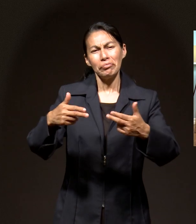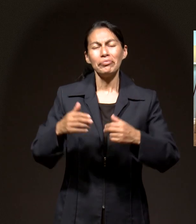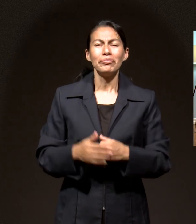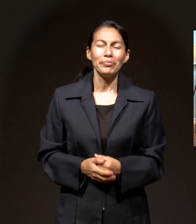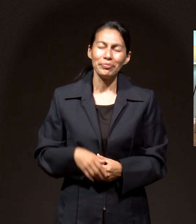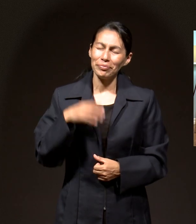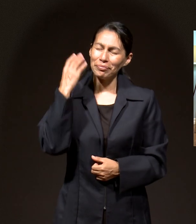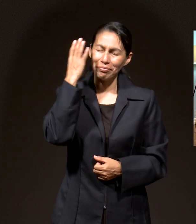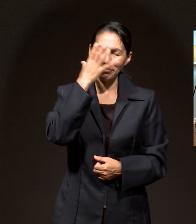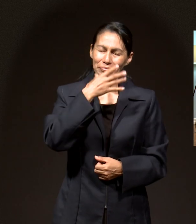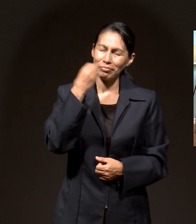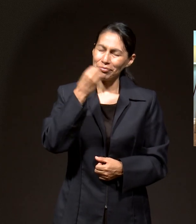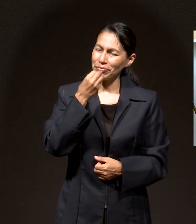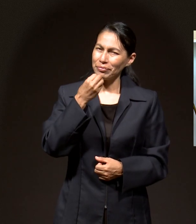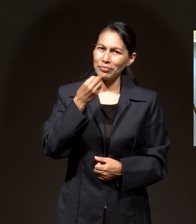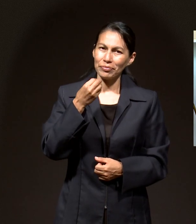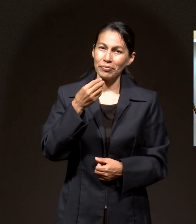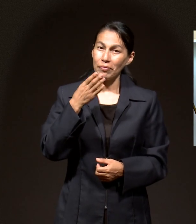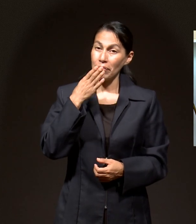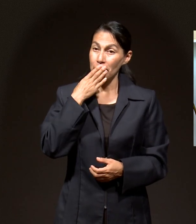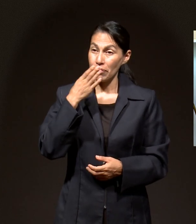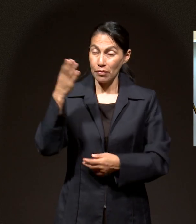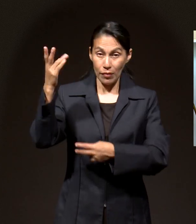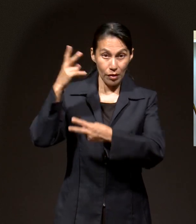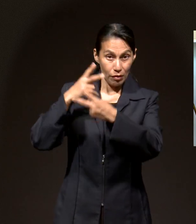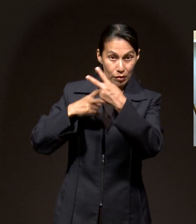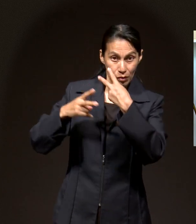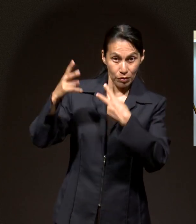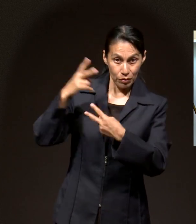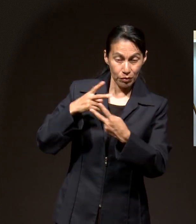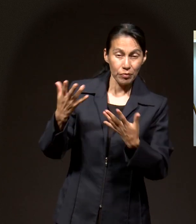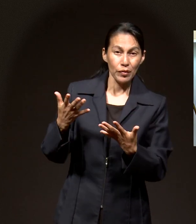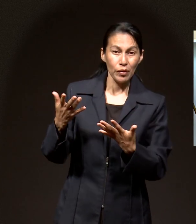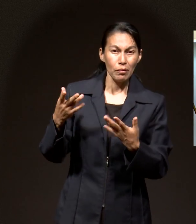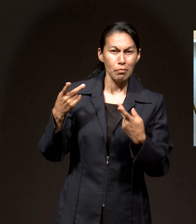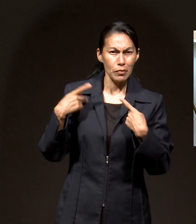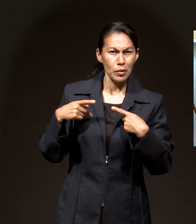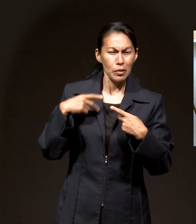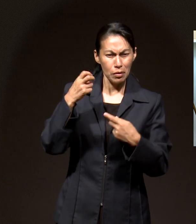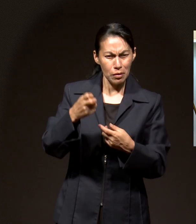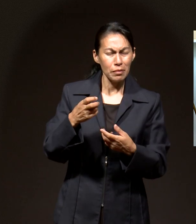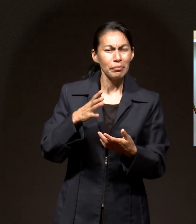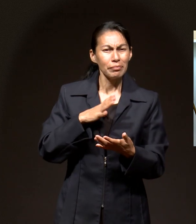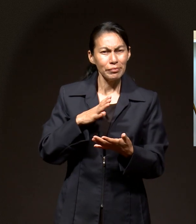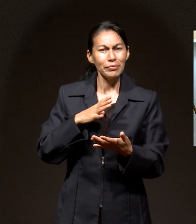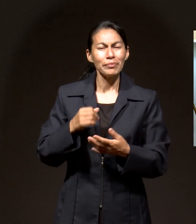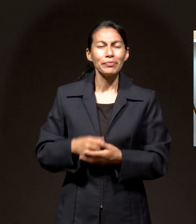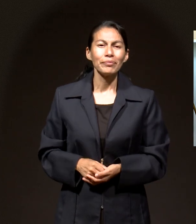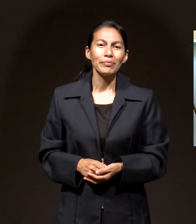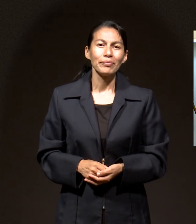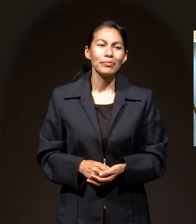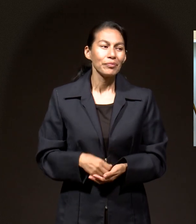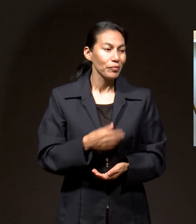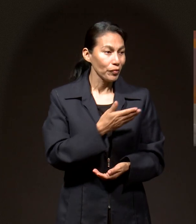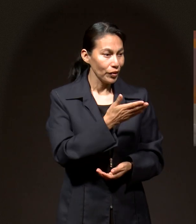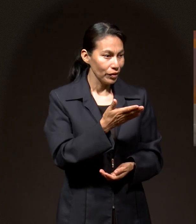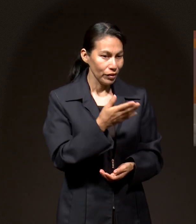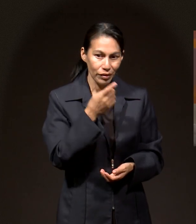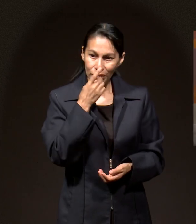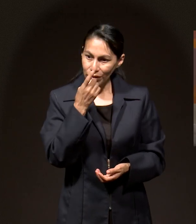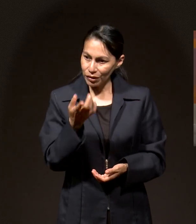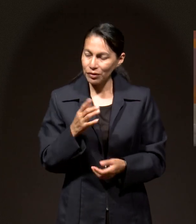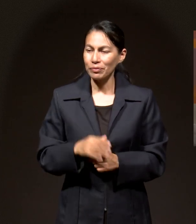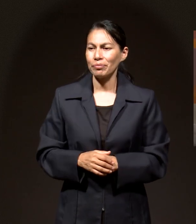Esa es una herencia, un legado maravilloso, y que bienaventurados aquellos que tienen este legado. Es que, como usted lo